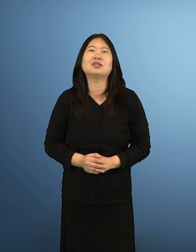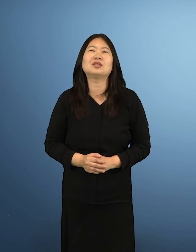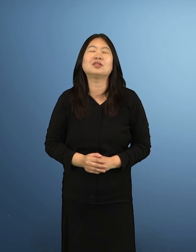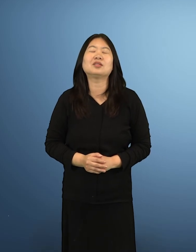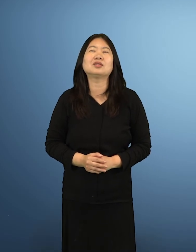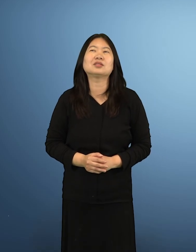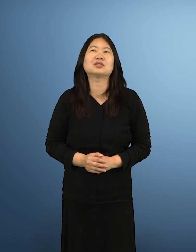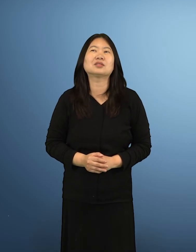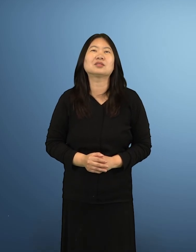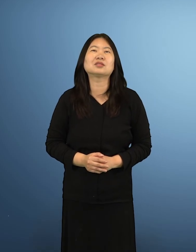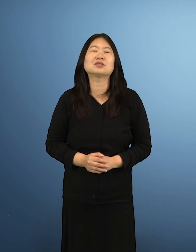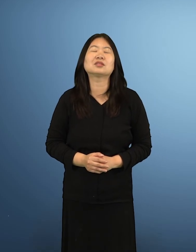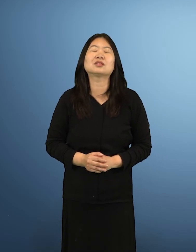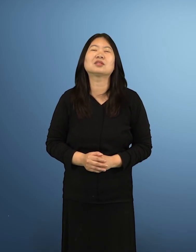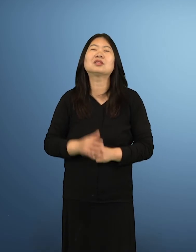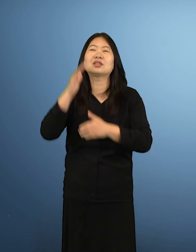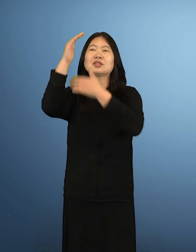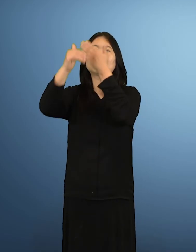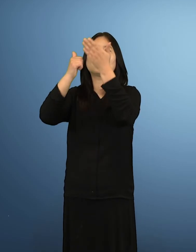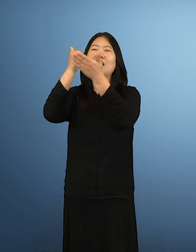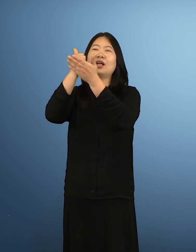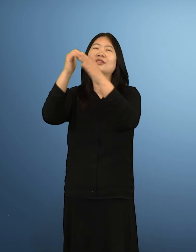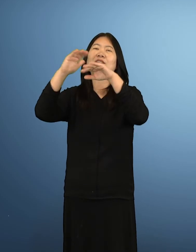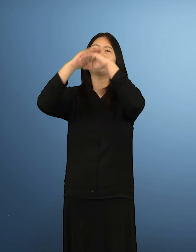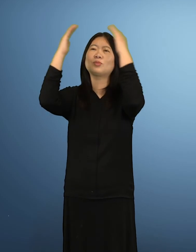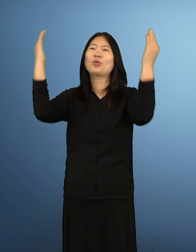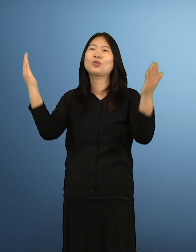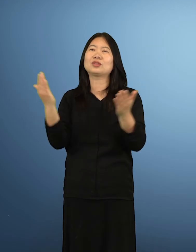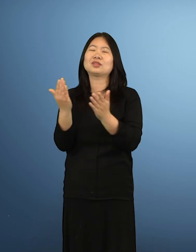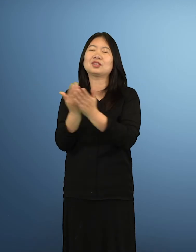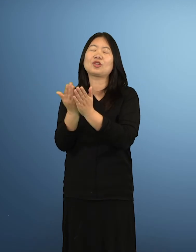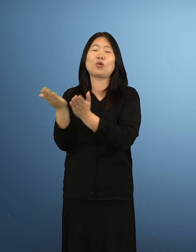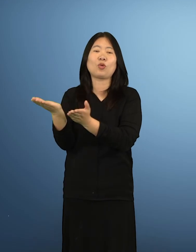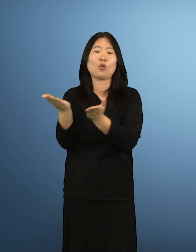내 모든 것